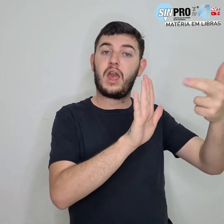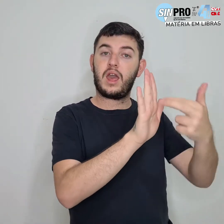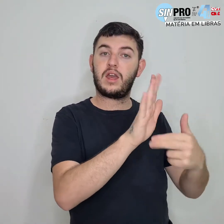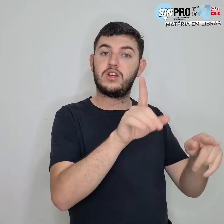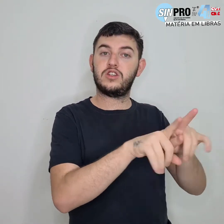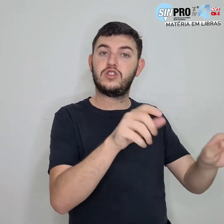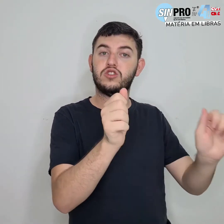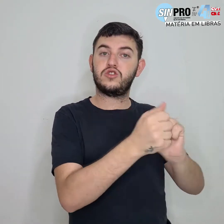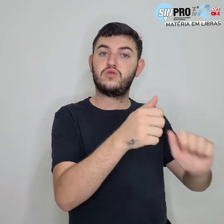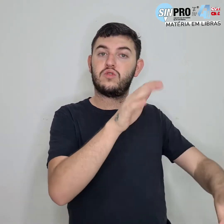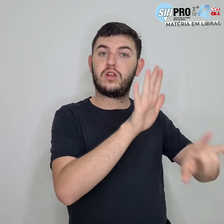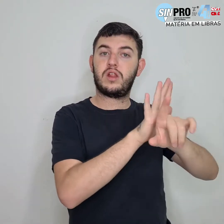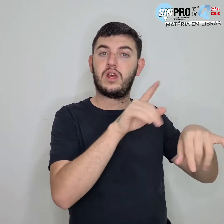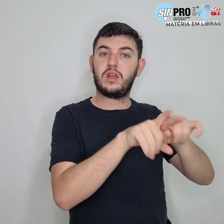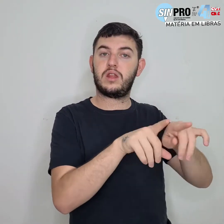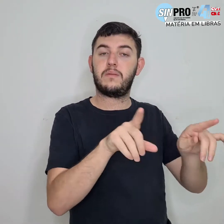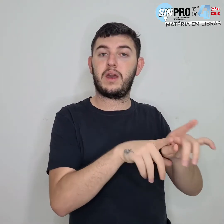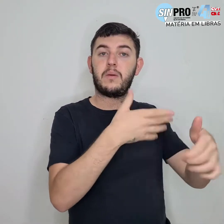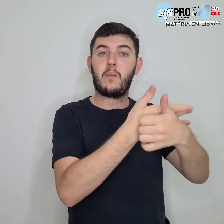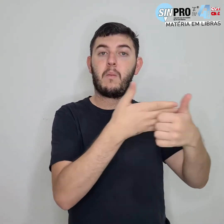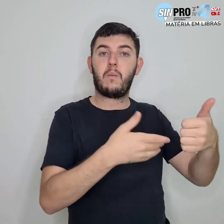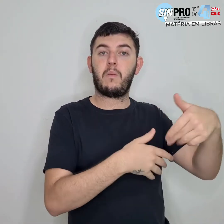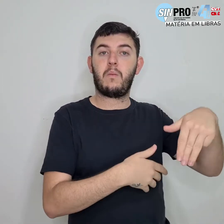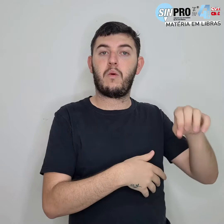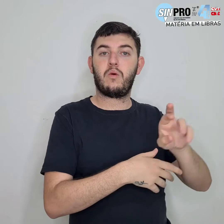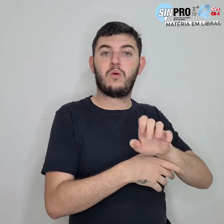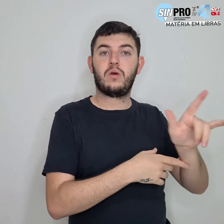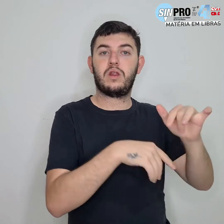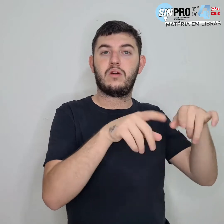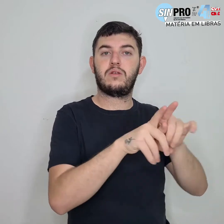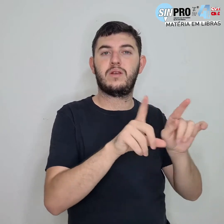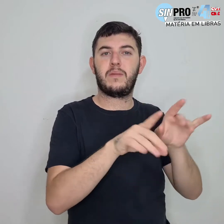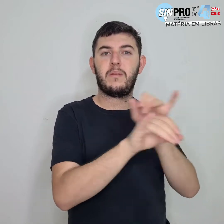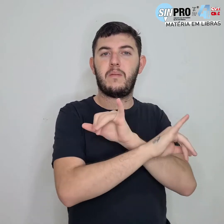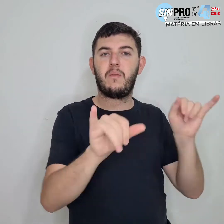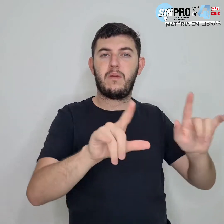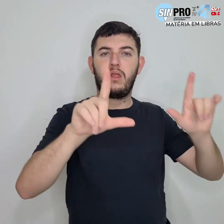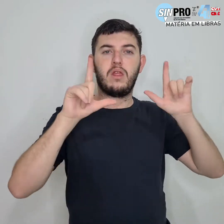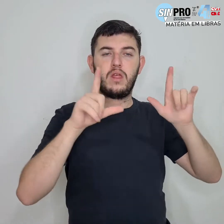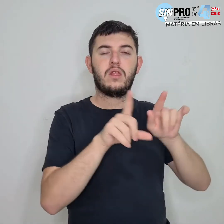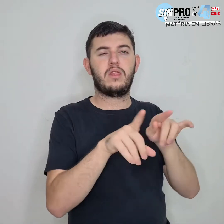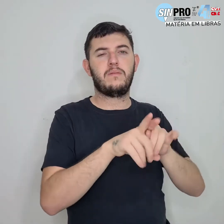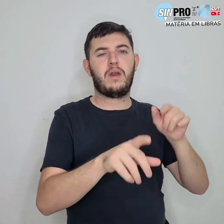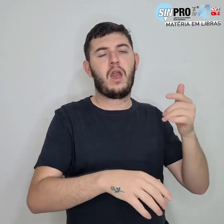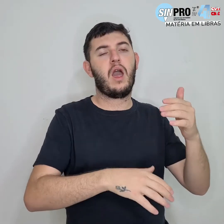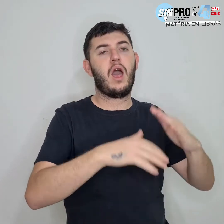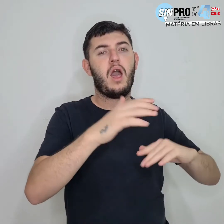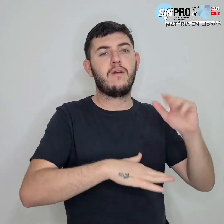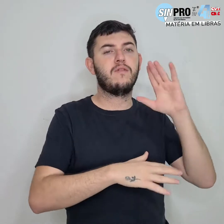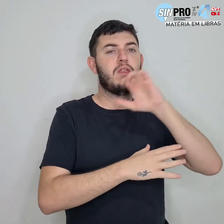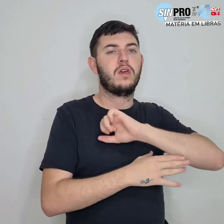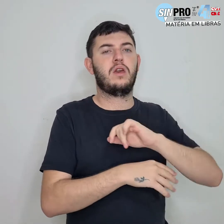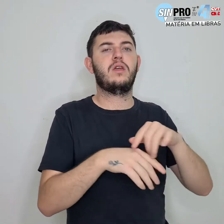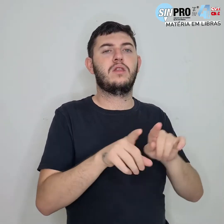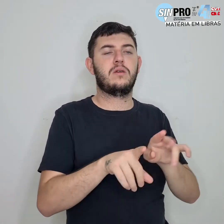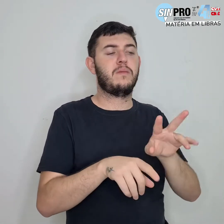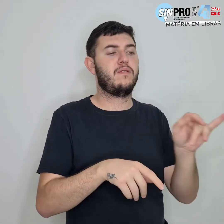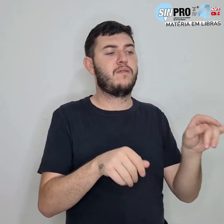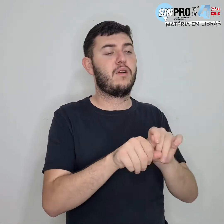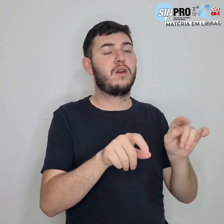a moralidade, a publicidade e a eficiência, regem a administração pública direta e indireta,